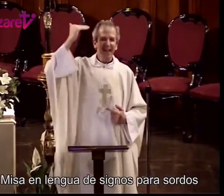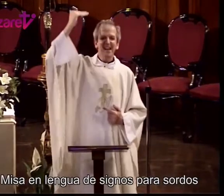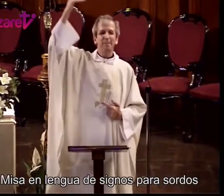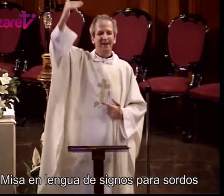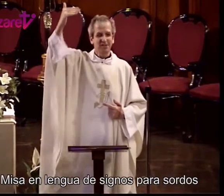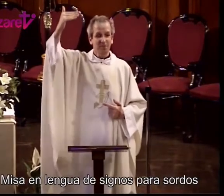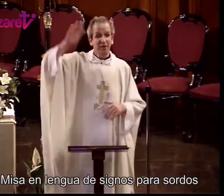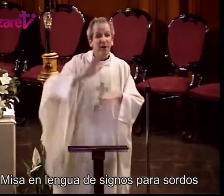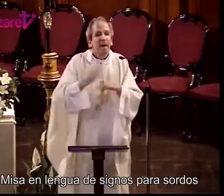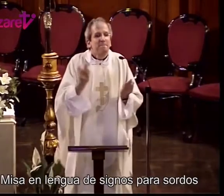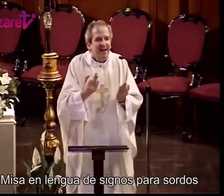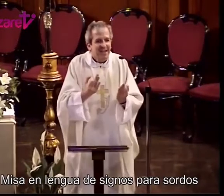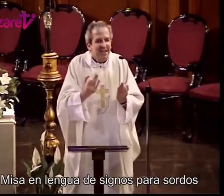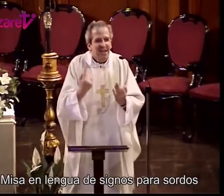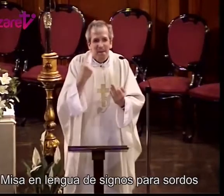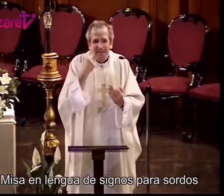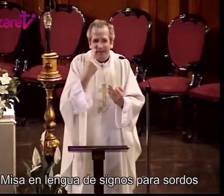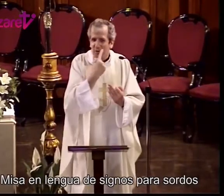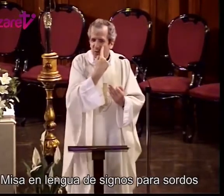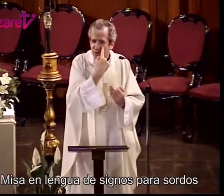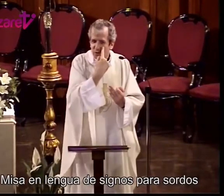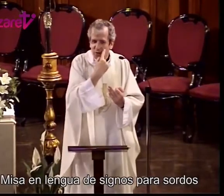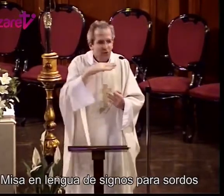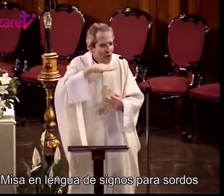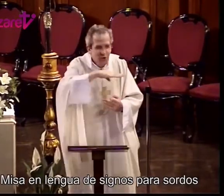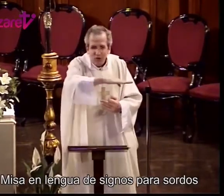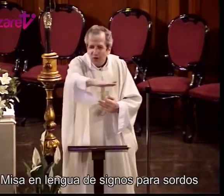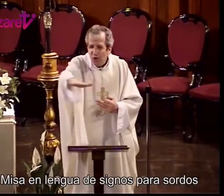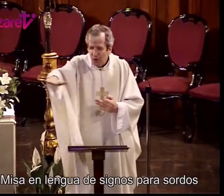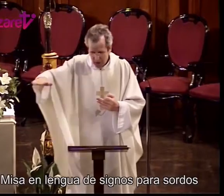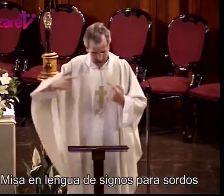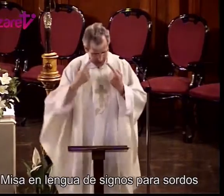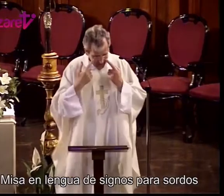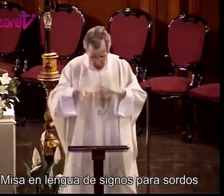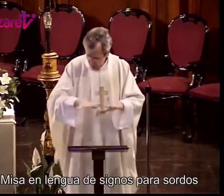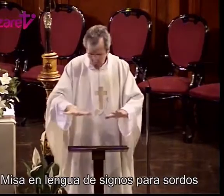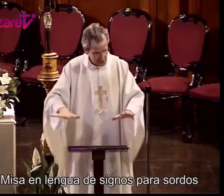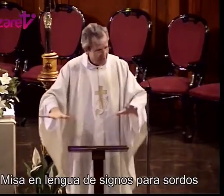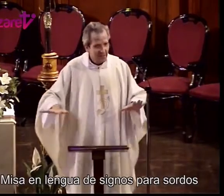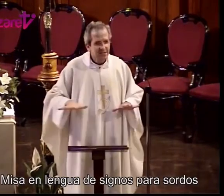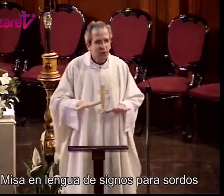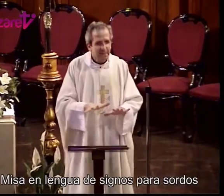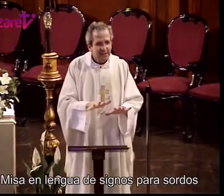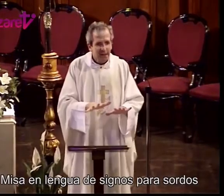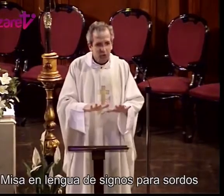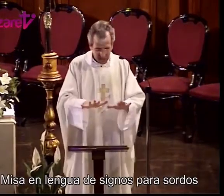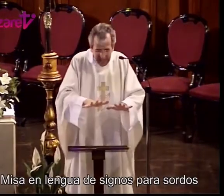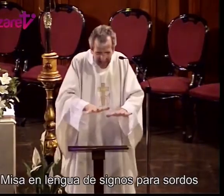la parte superior. ¿Para qué? Para que con nuestros ojos no solo seamos muy conscientes de lo que pisamos, y hay que